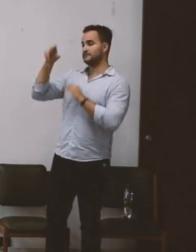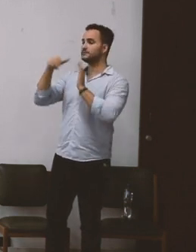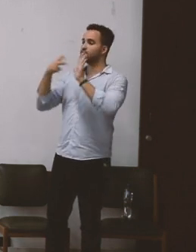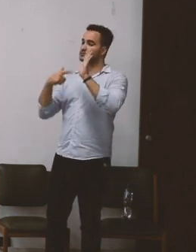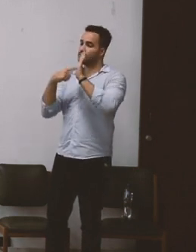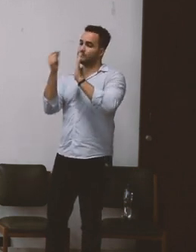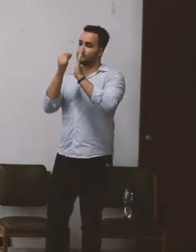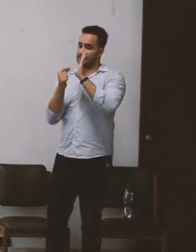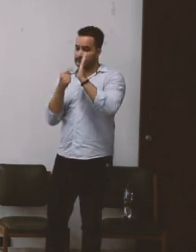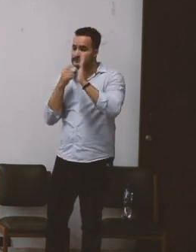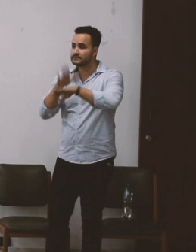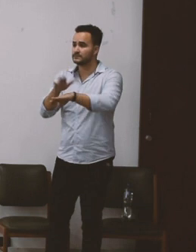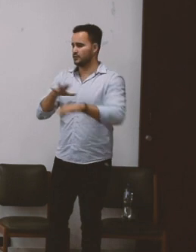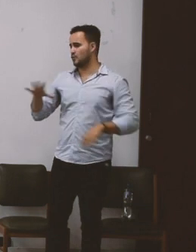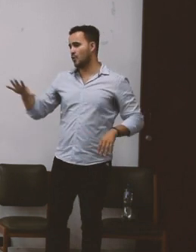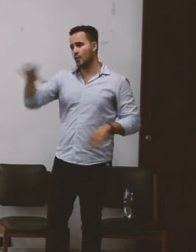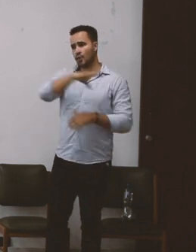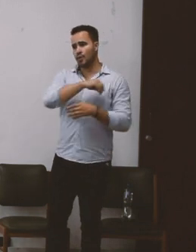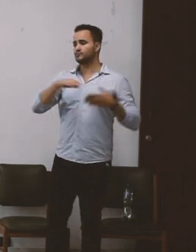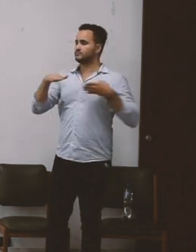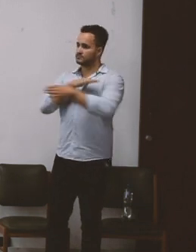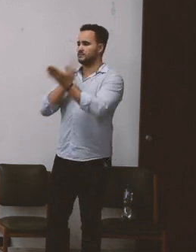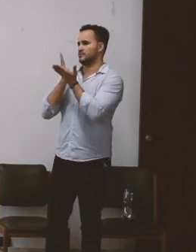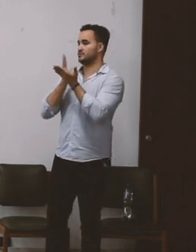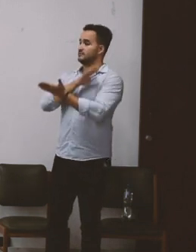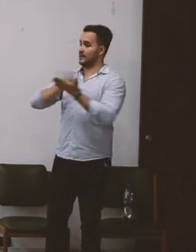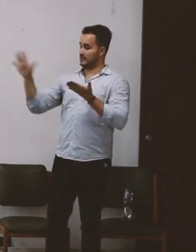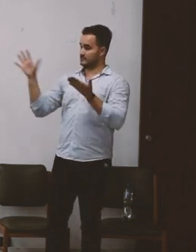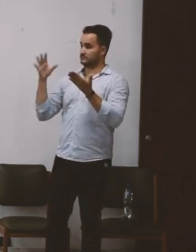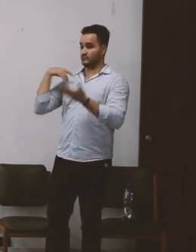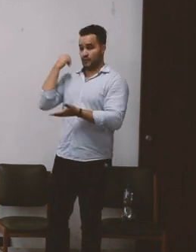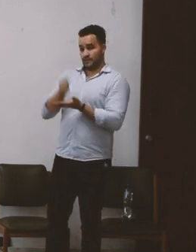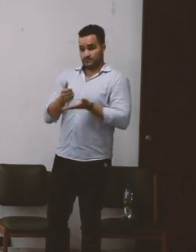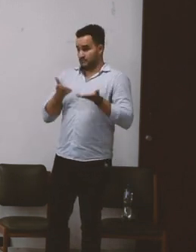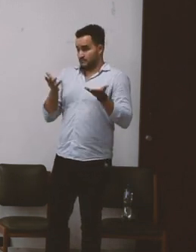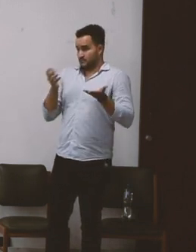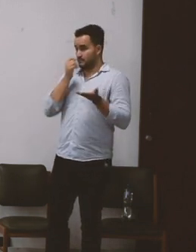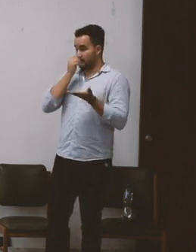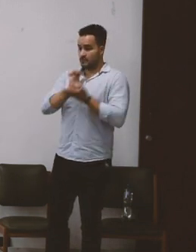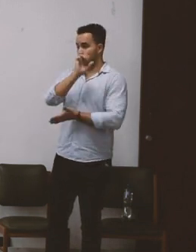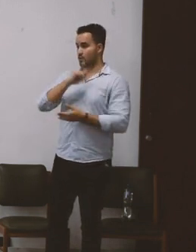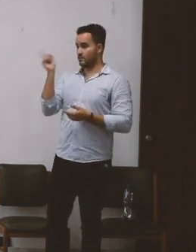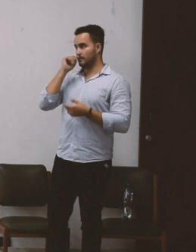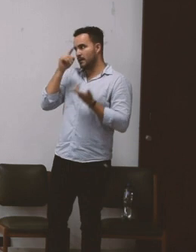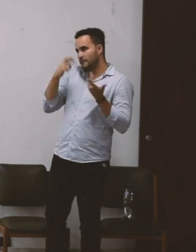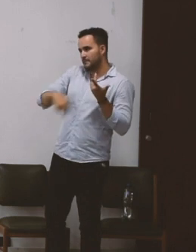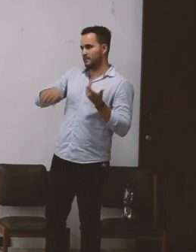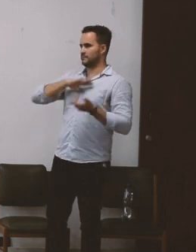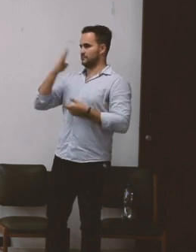establezca que toda persona tiene derecho a recibir educación obligatoria y gratuita. por lo menos hablando de educación básica y media